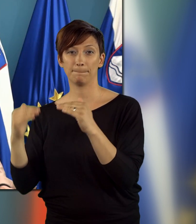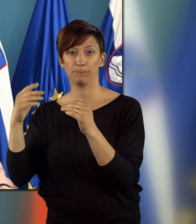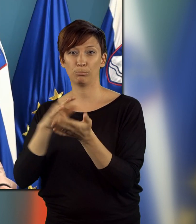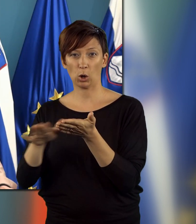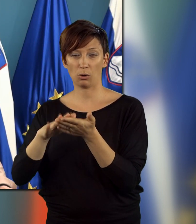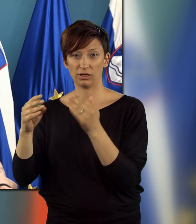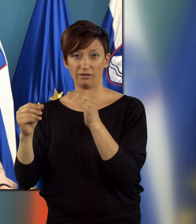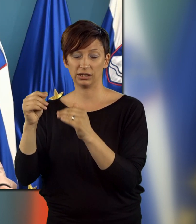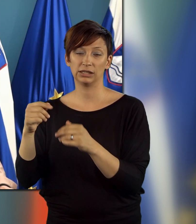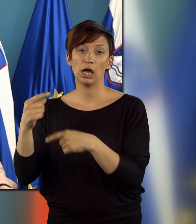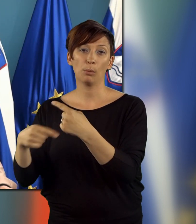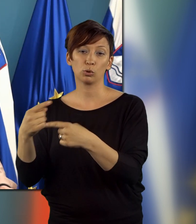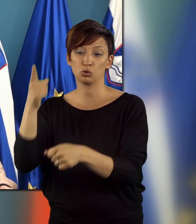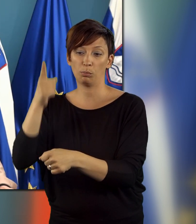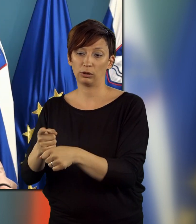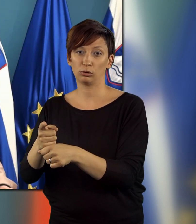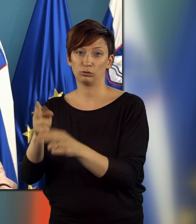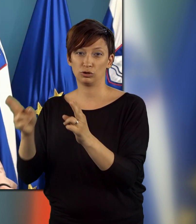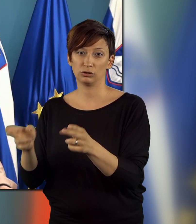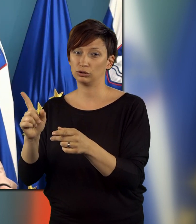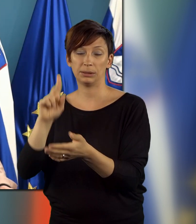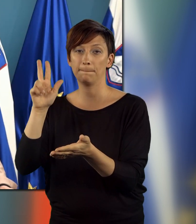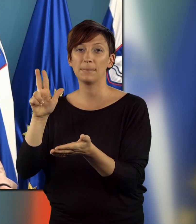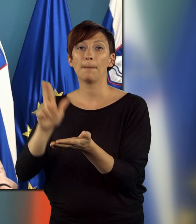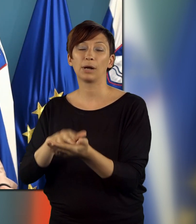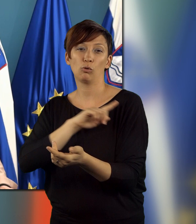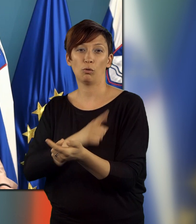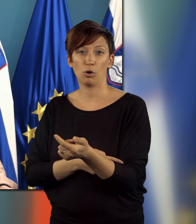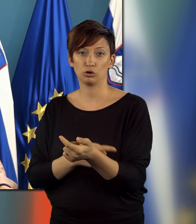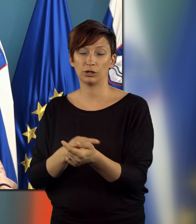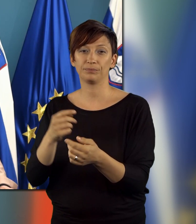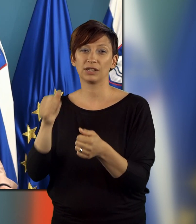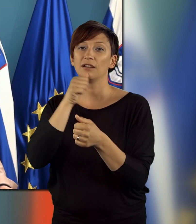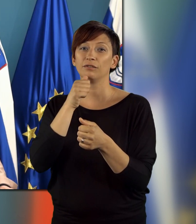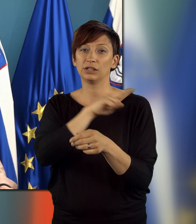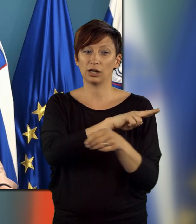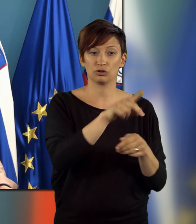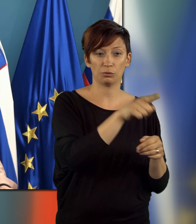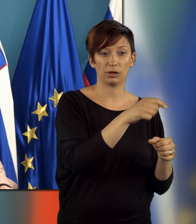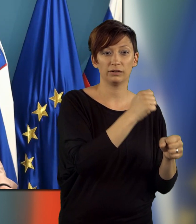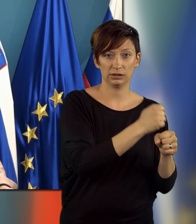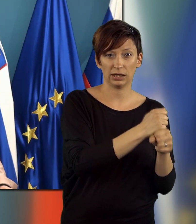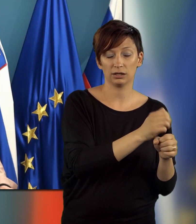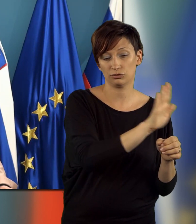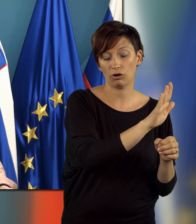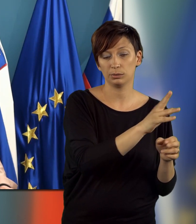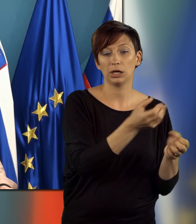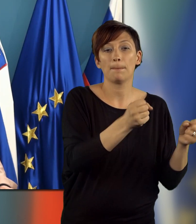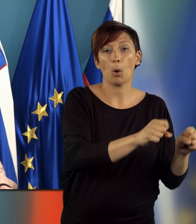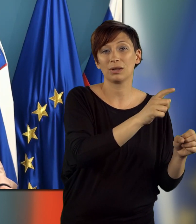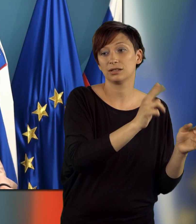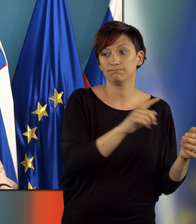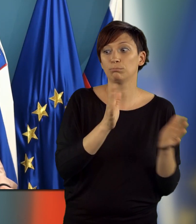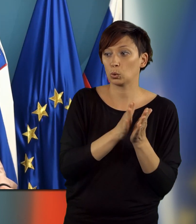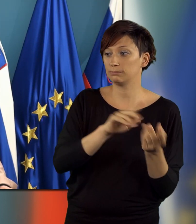poravnavo. Postopek oziroma odločitev sodišča še ni pravnomočna in finančna uprava ukrepa v skladu s svojimi